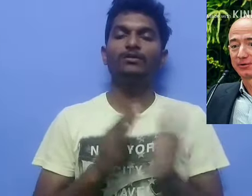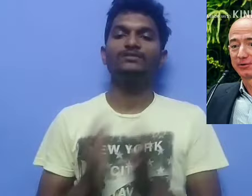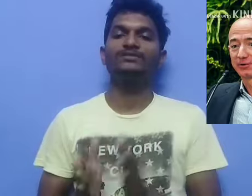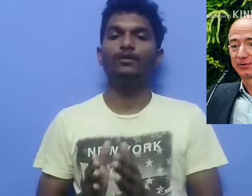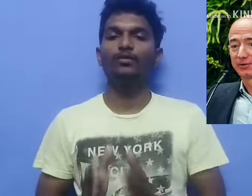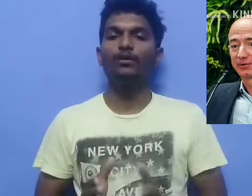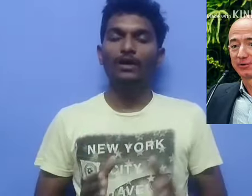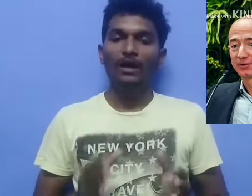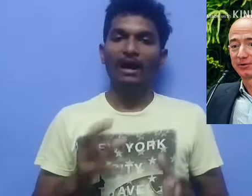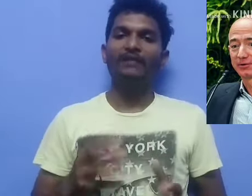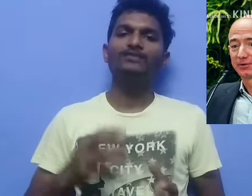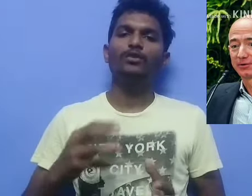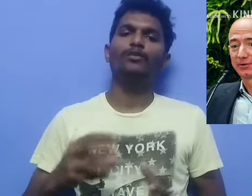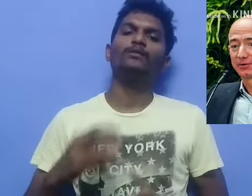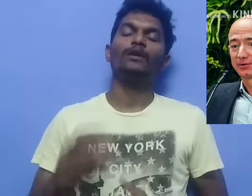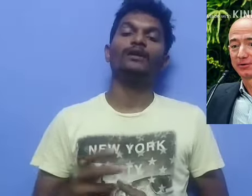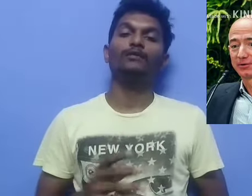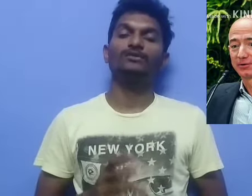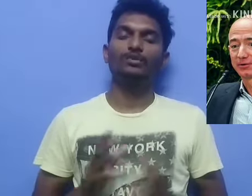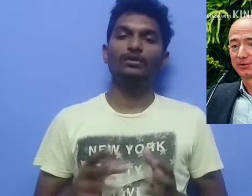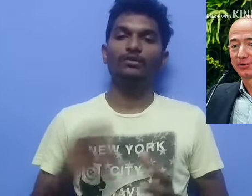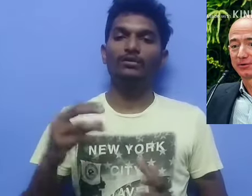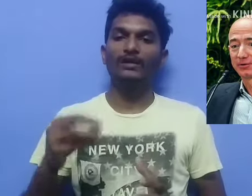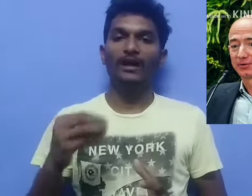அமேசானோட சிஇஓ. ஆன்லைன் ஷாப்பிங் மார்க்கெட் அப்படின்னு சொல்லிட்டு நீங்கள்